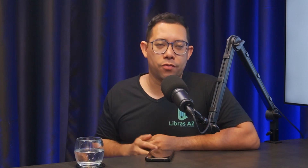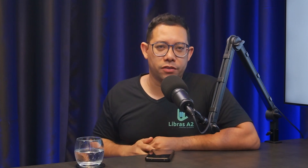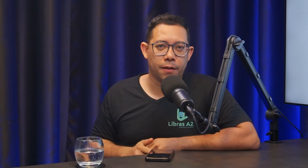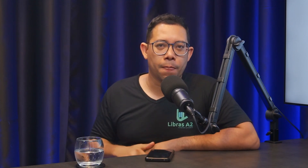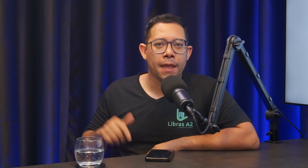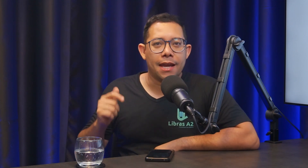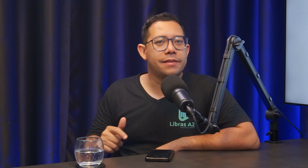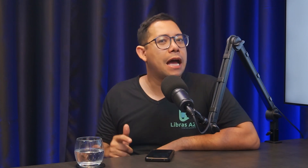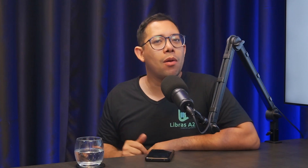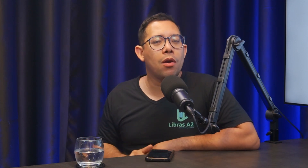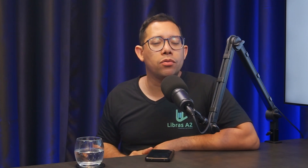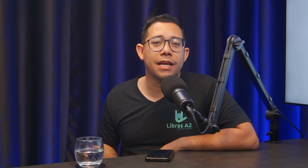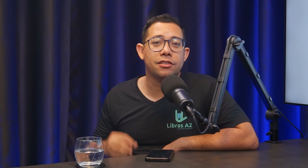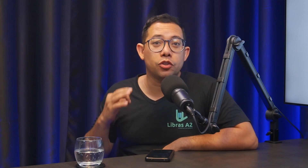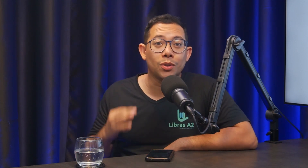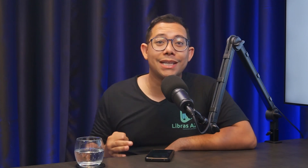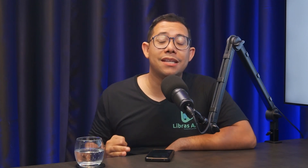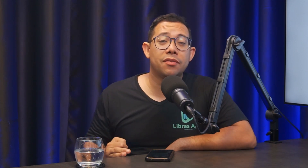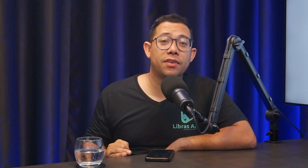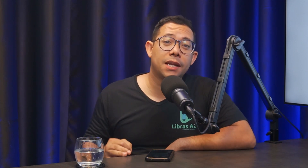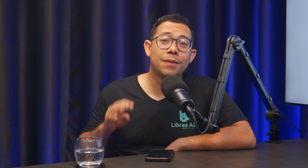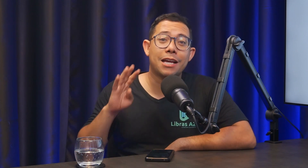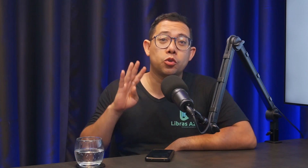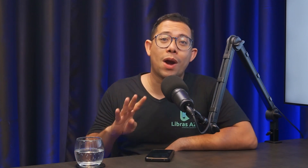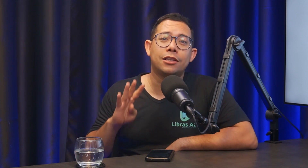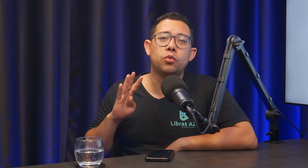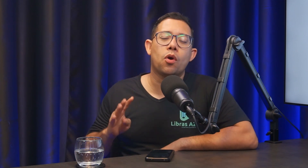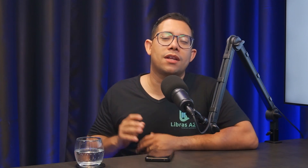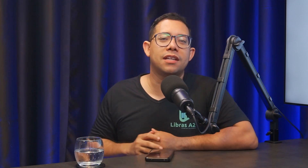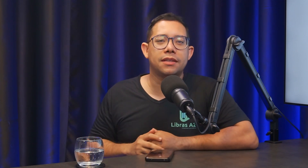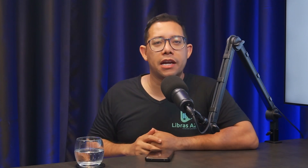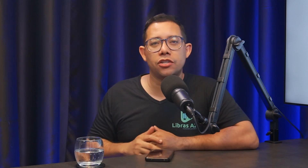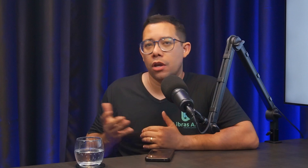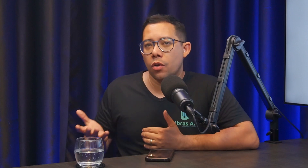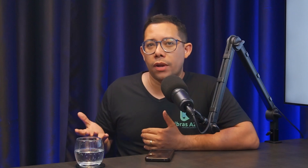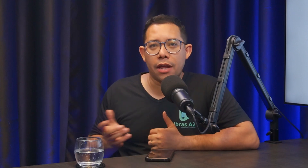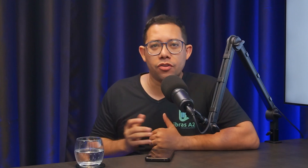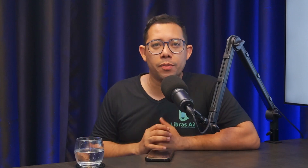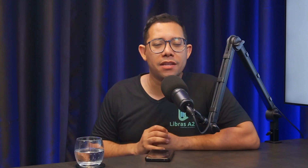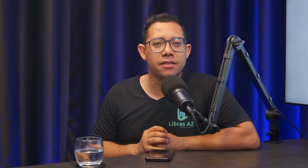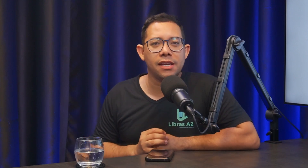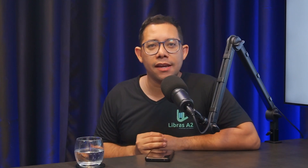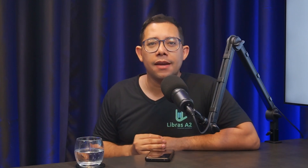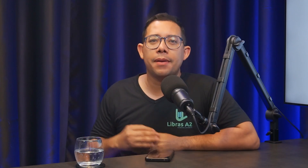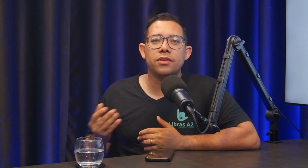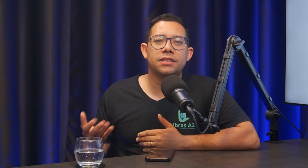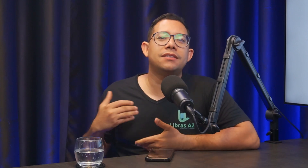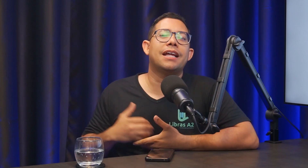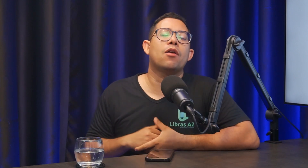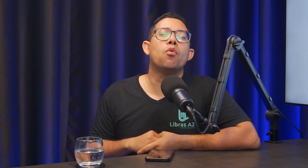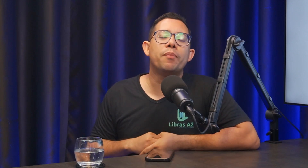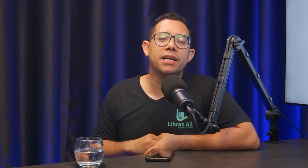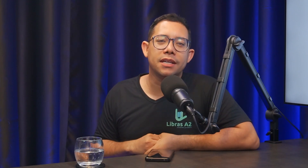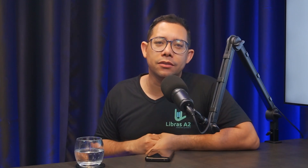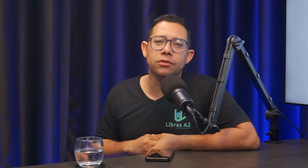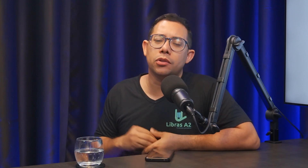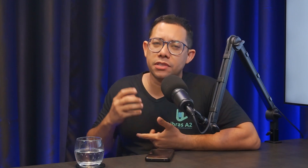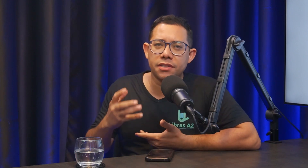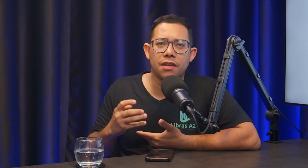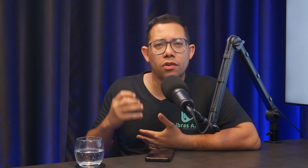você. Essa aula acontece toda quinta-feira, às 4 horas da tarde, horário de Brasília, para você estar acompanhando. Então se inscreva em nosso